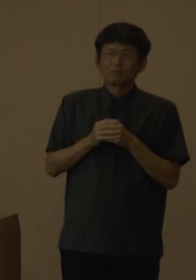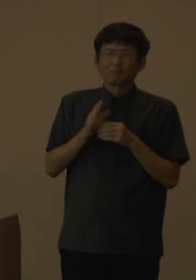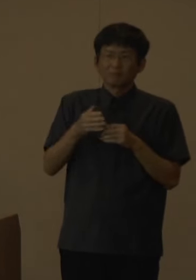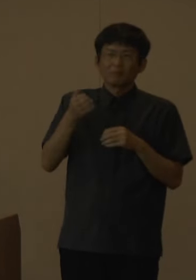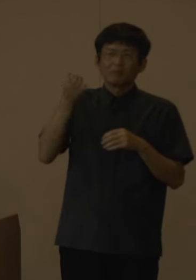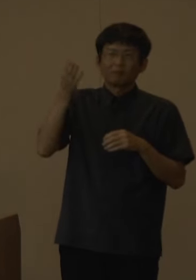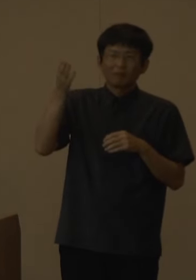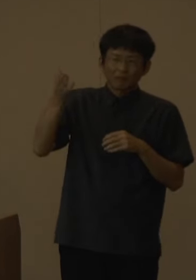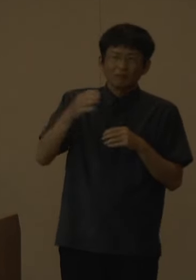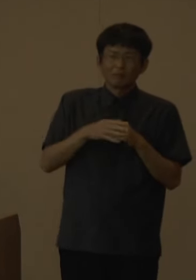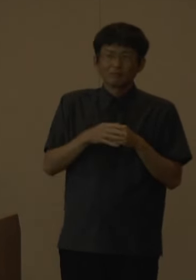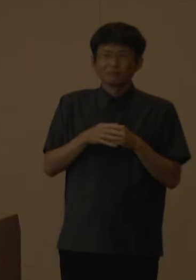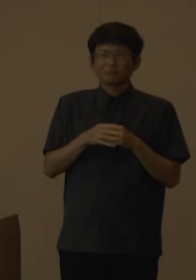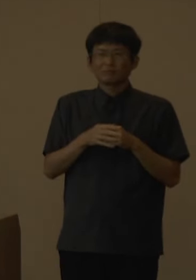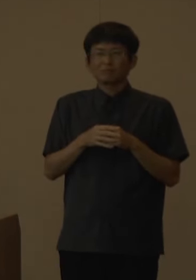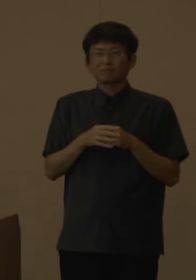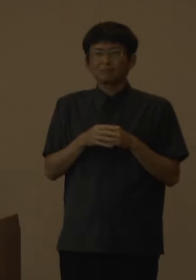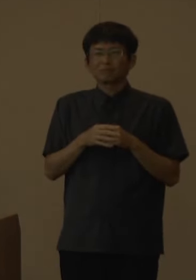すみません、後列の方。